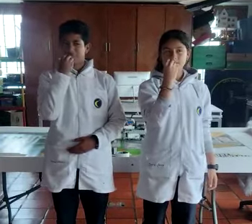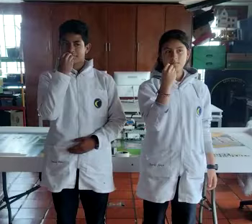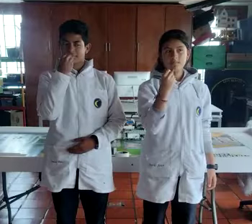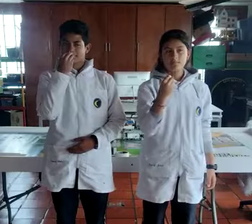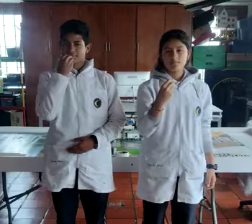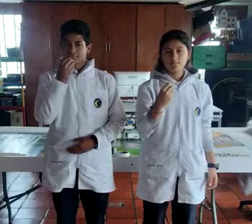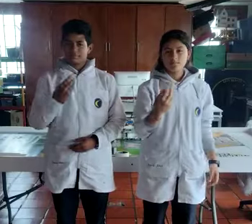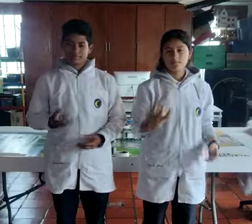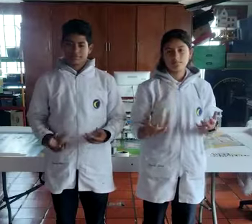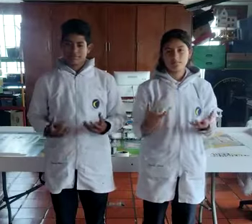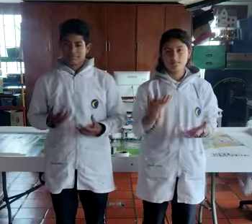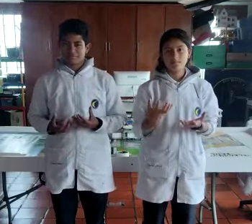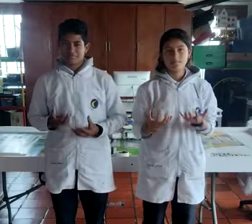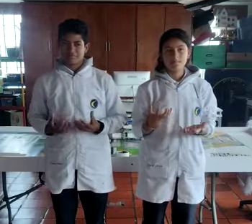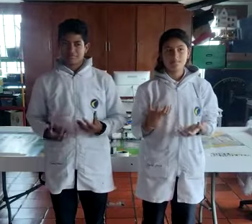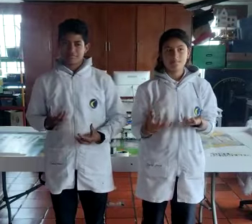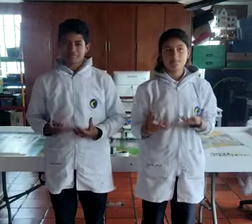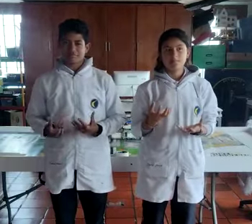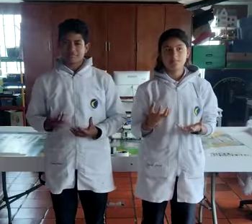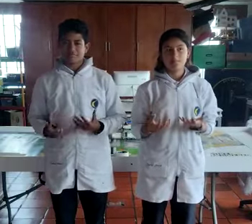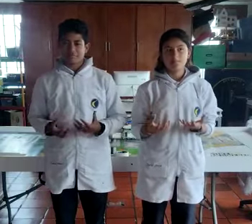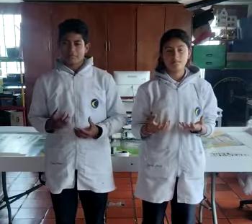Cocina. Refrigerio.